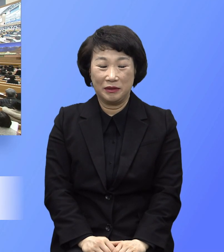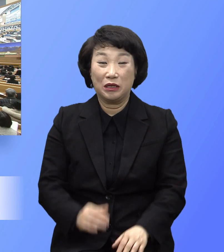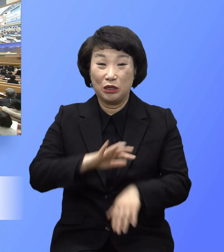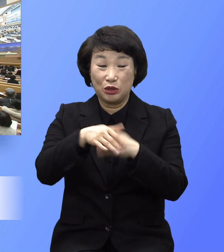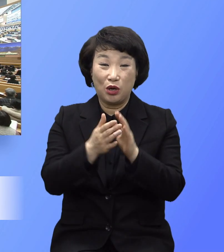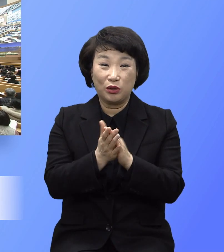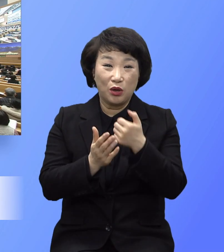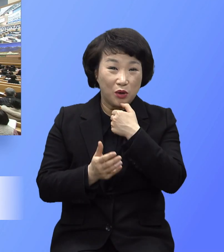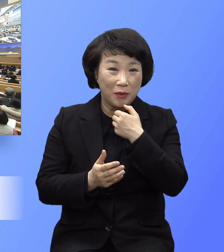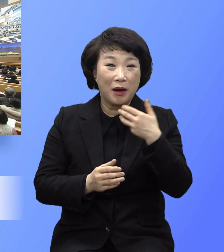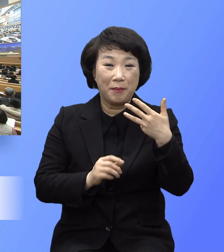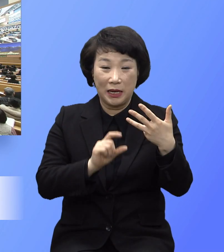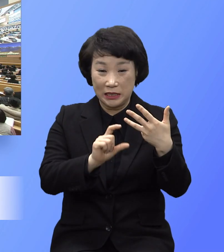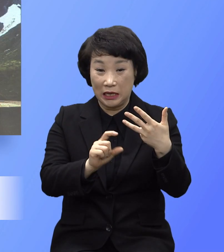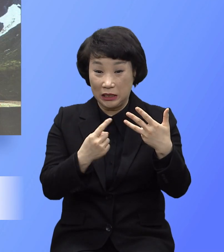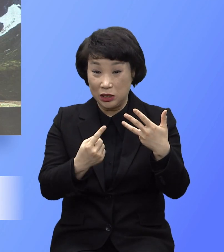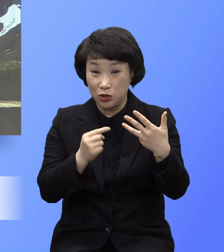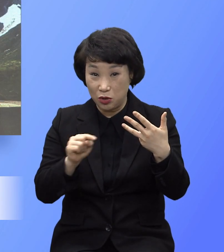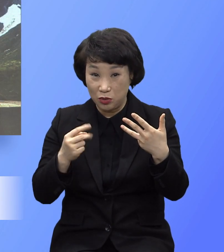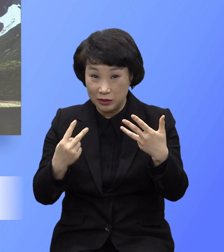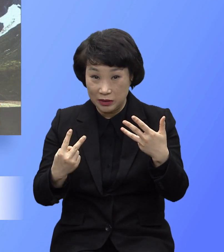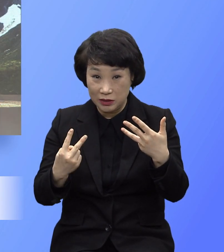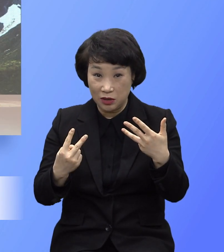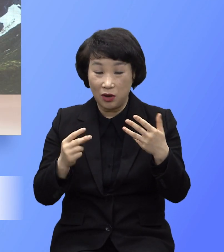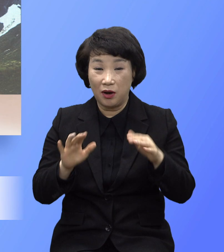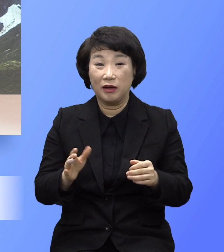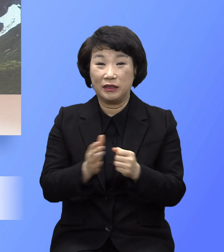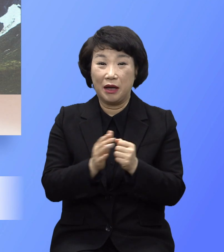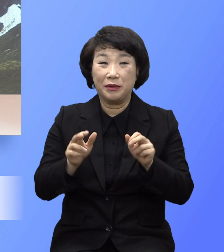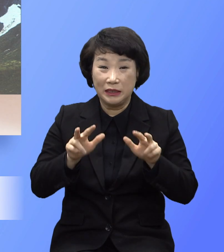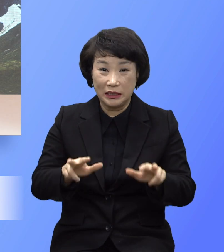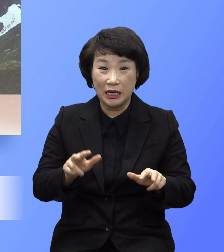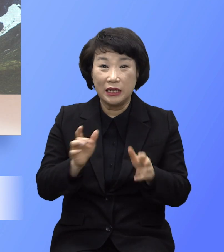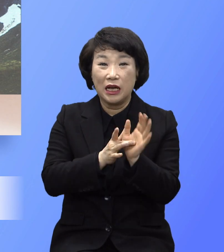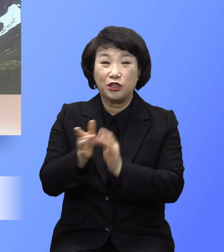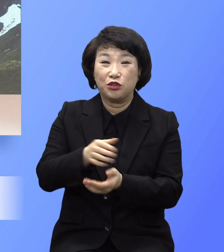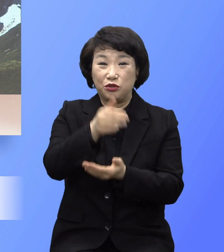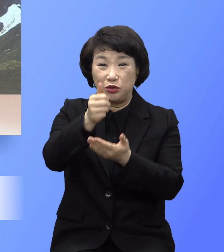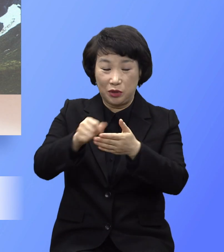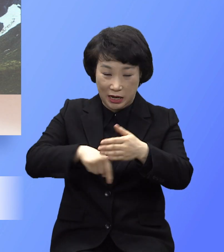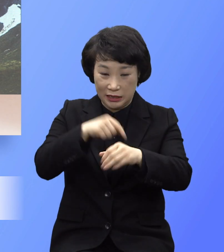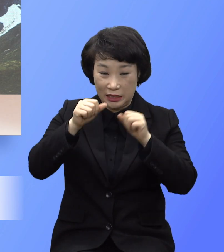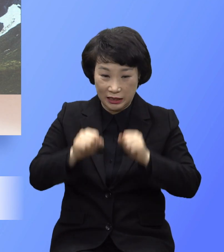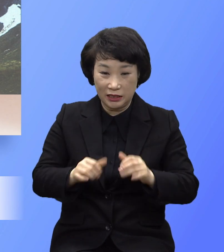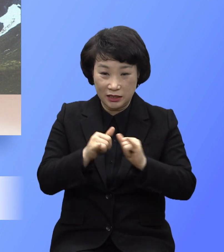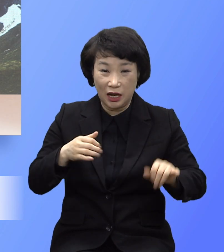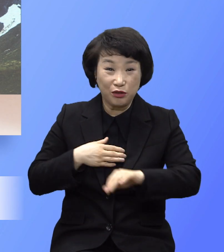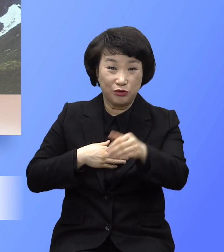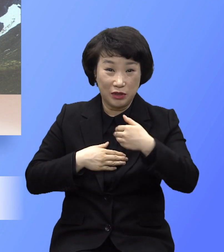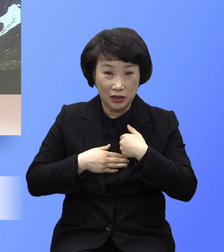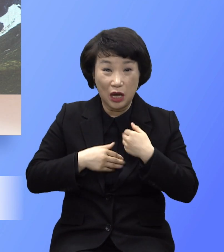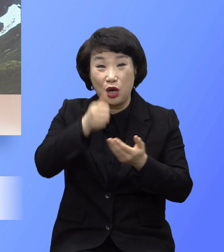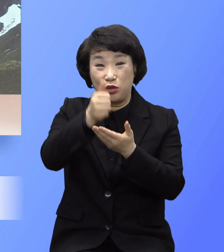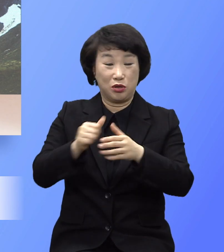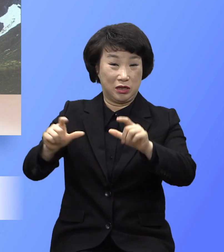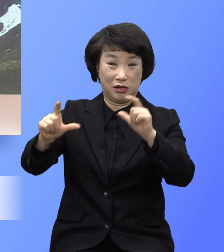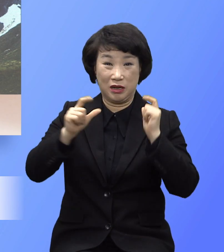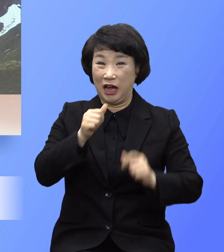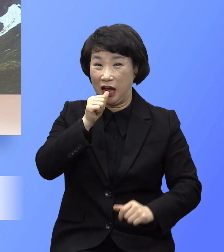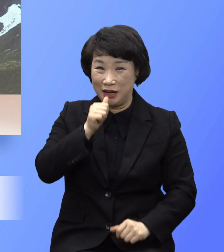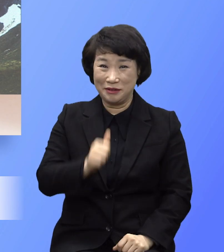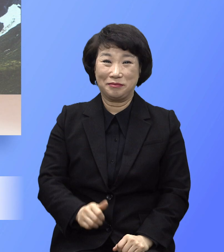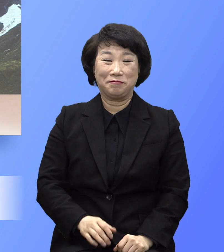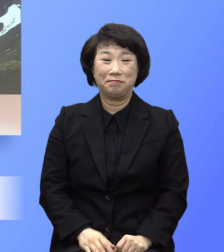로마서 8장 1절로 2절에 그러므로 이제 그리스도 예수 안에 있는 자들에게는